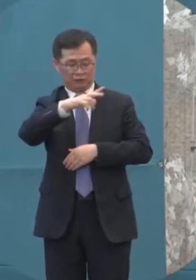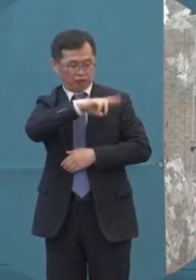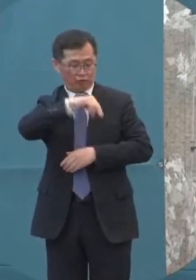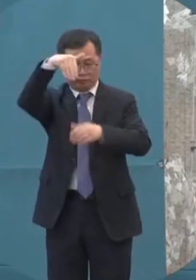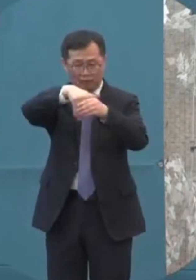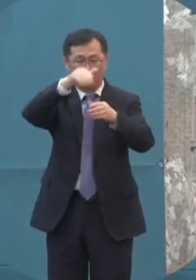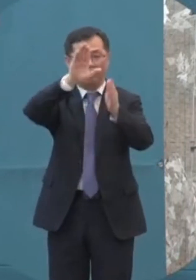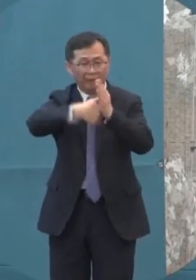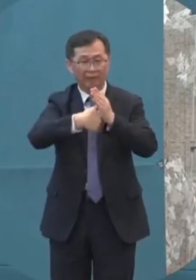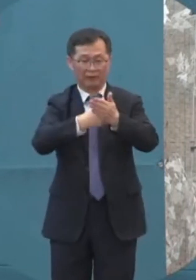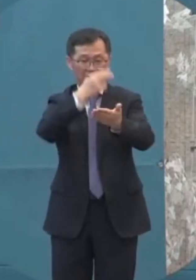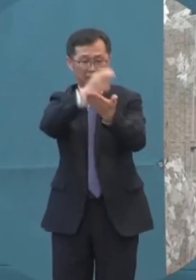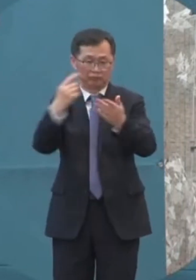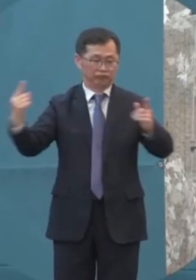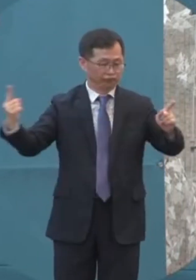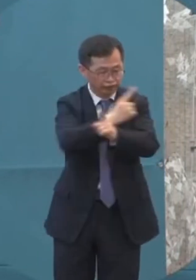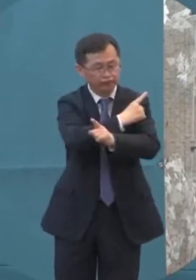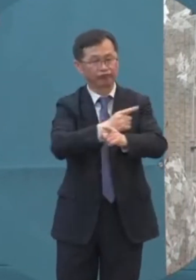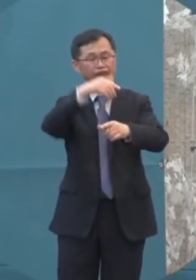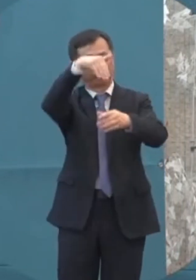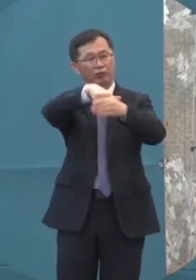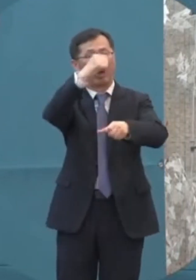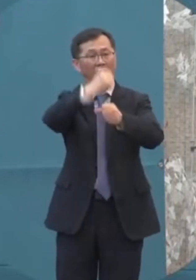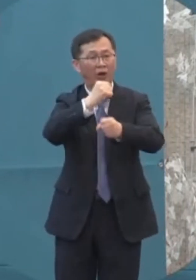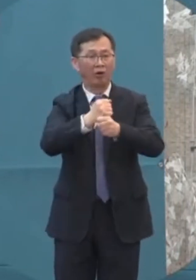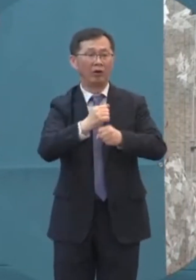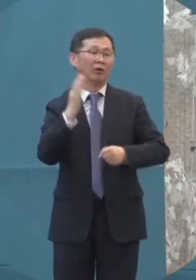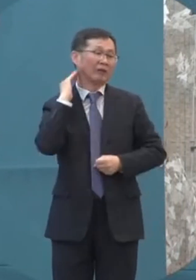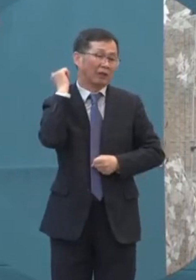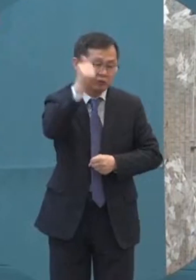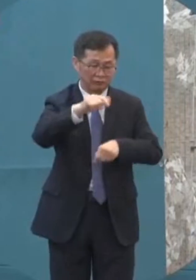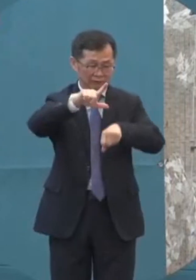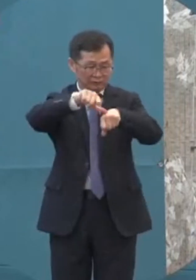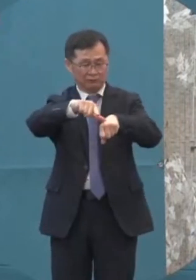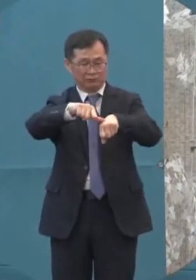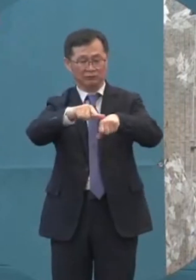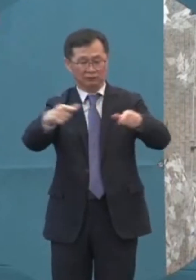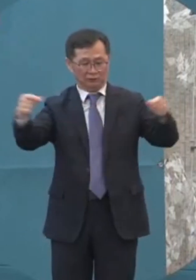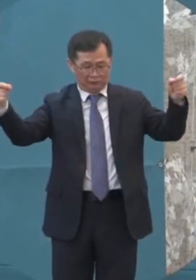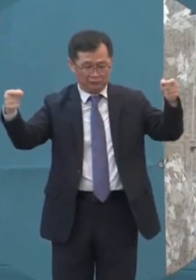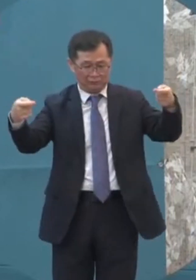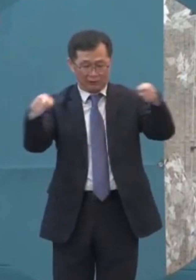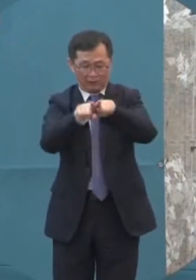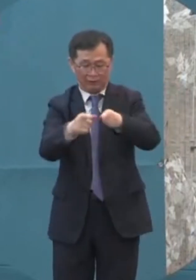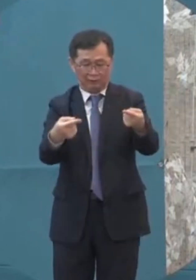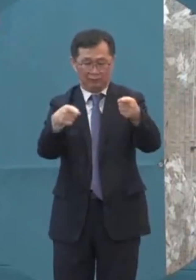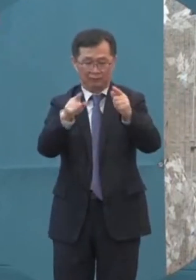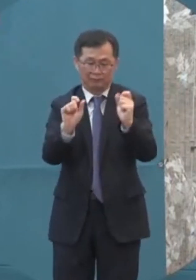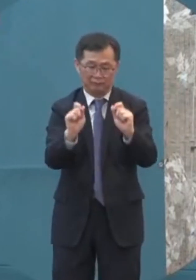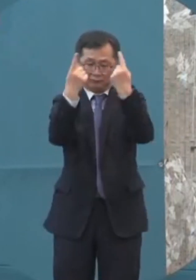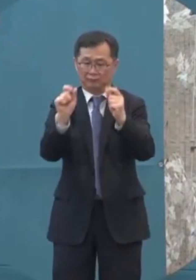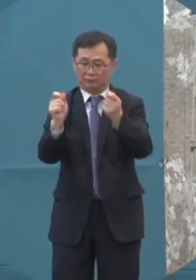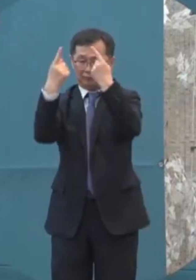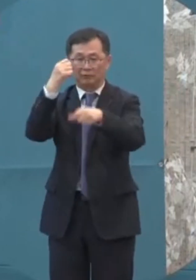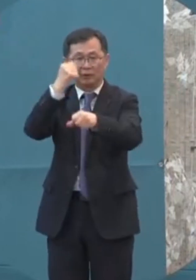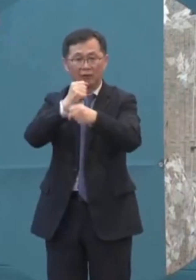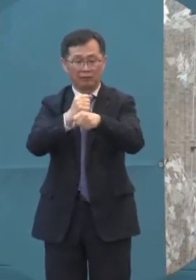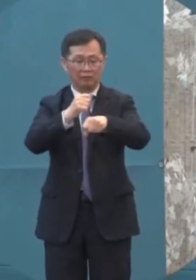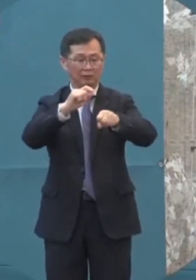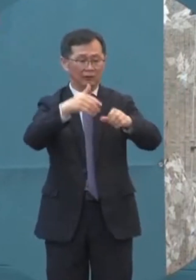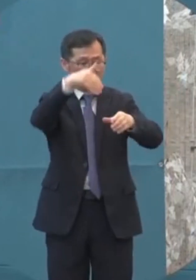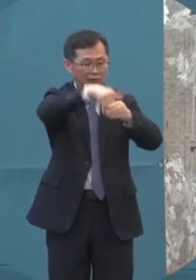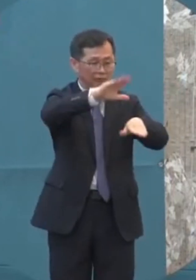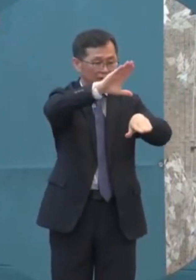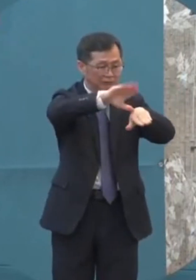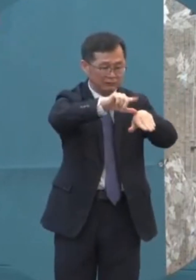개헌 국민투표를 하고 총선거와 대통령 선거를 일치시키면 선거 시기 불일치에 따른 여러